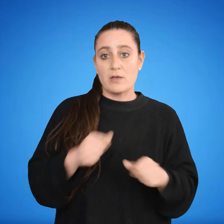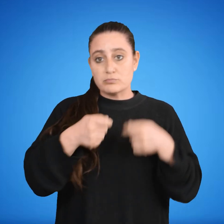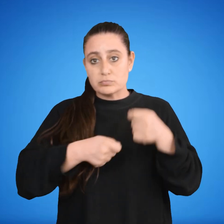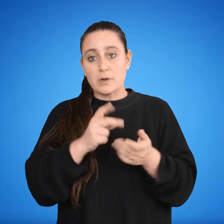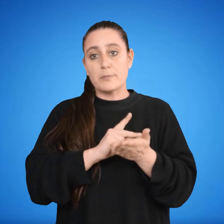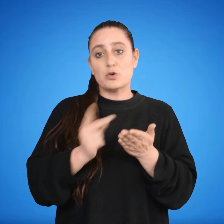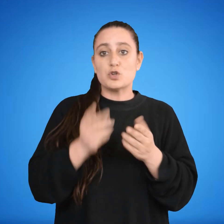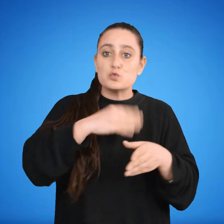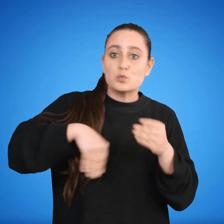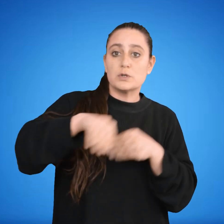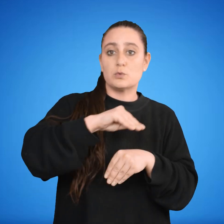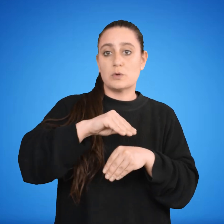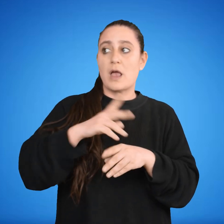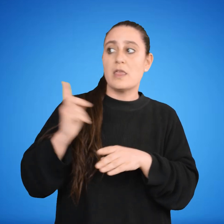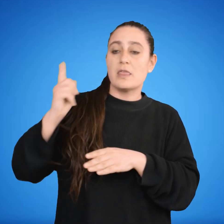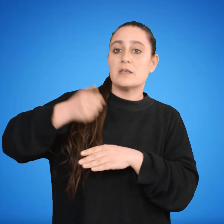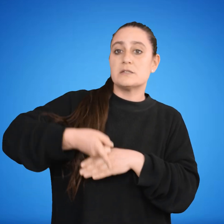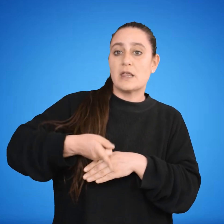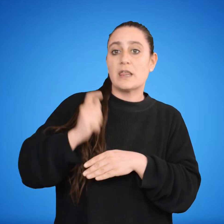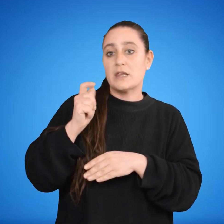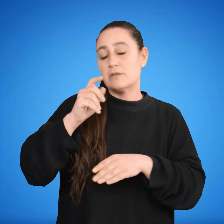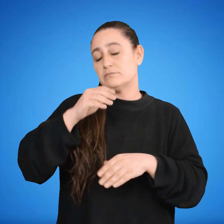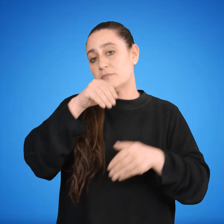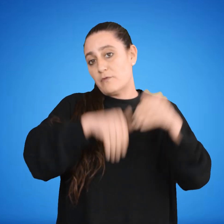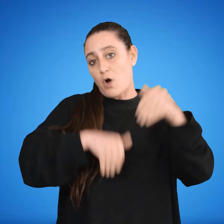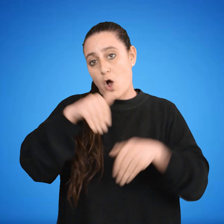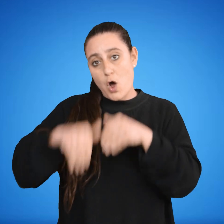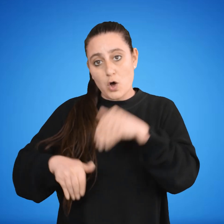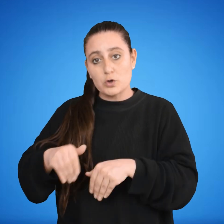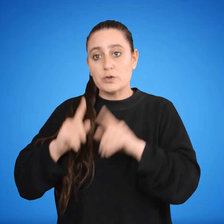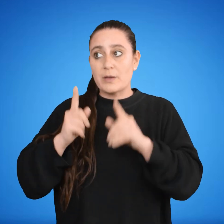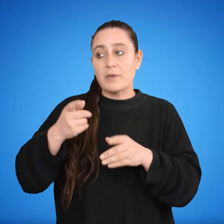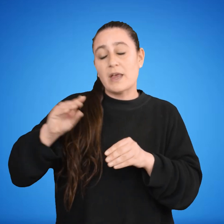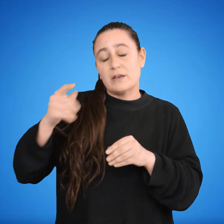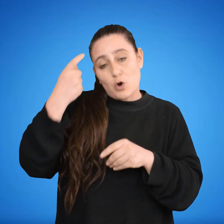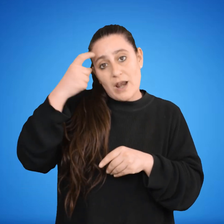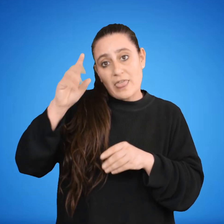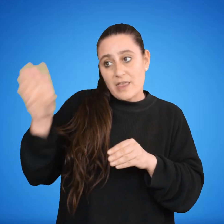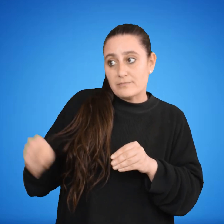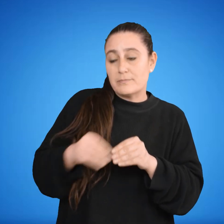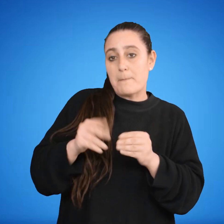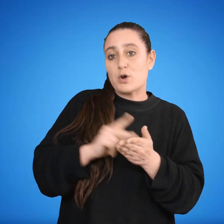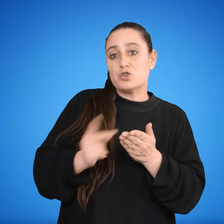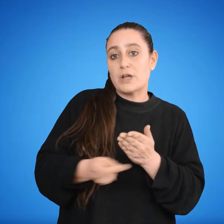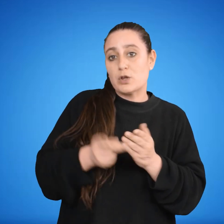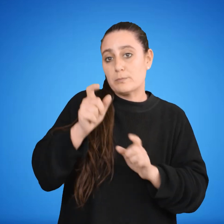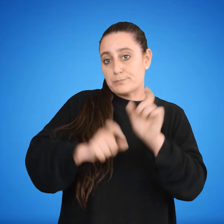formular proyectos sustitutivos que someterá a la decisión plebiscitaria, juntamente con la iniciativa popular.